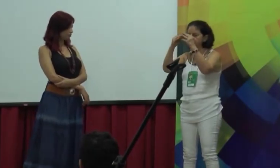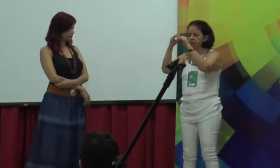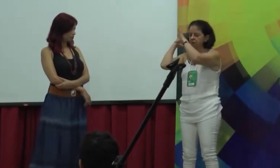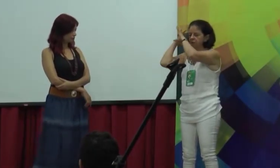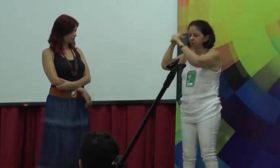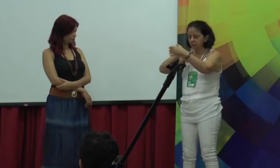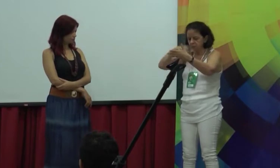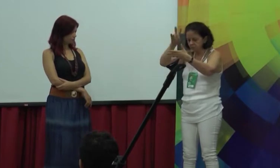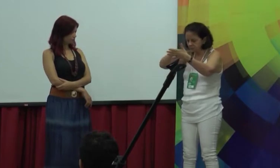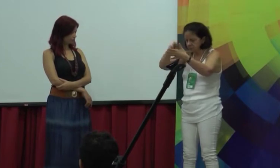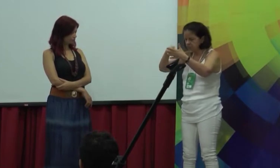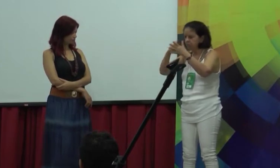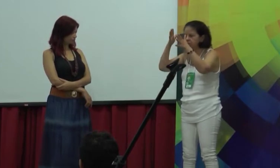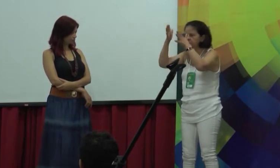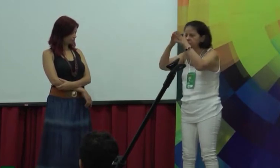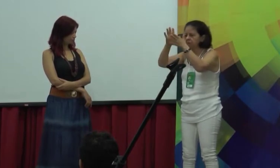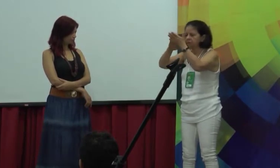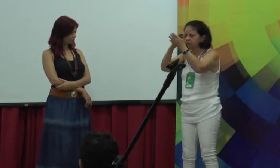Olá.